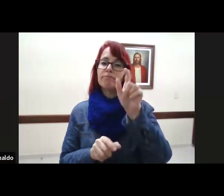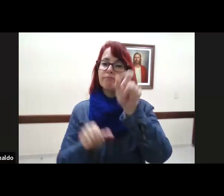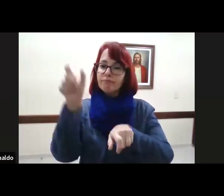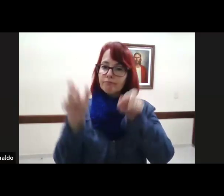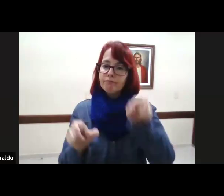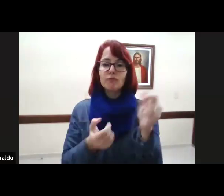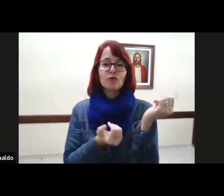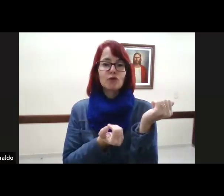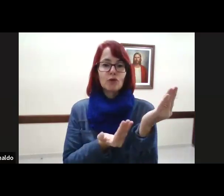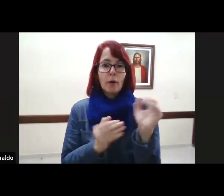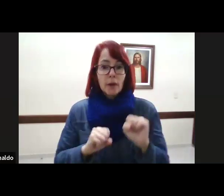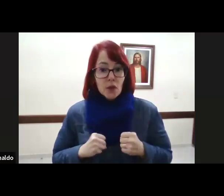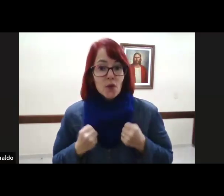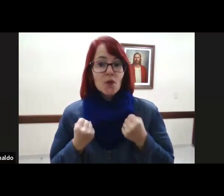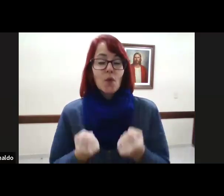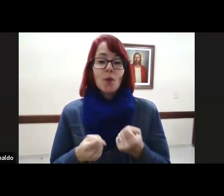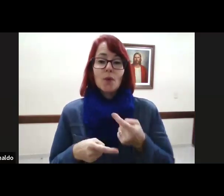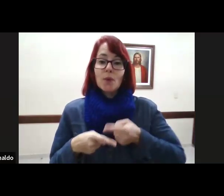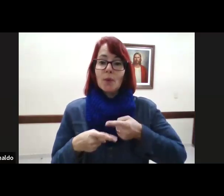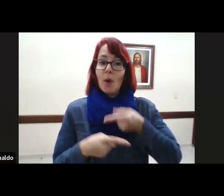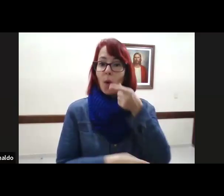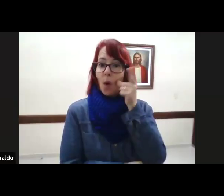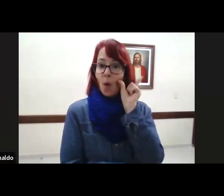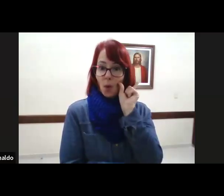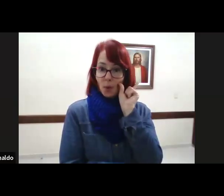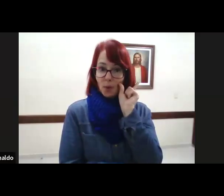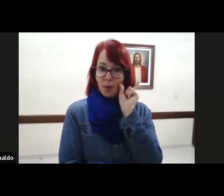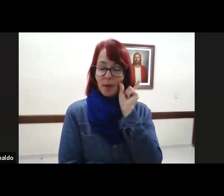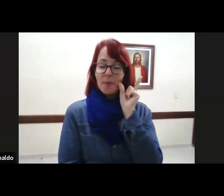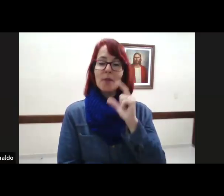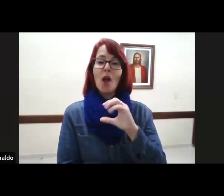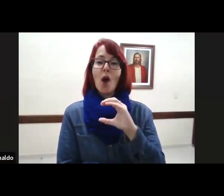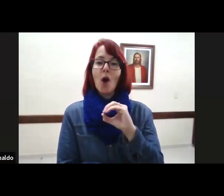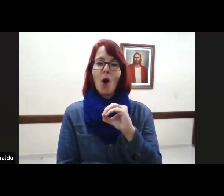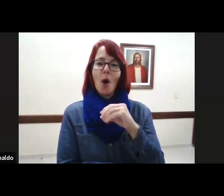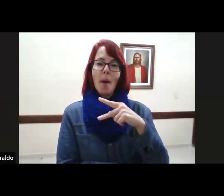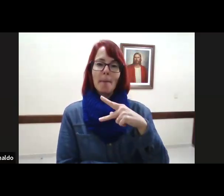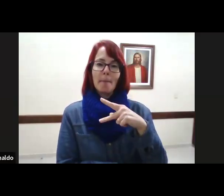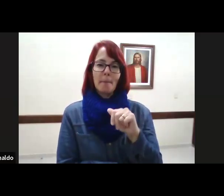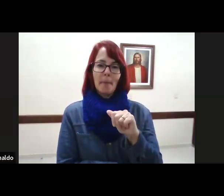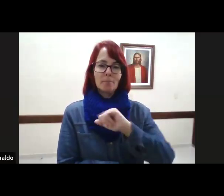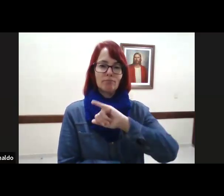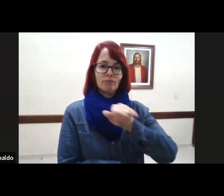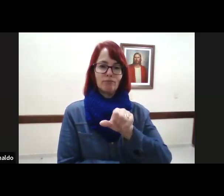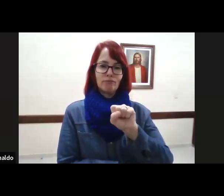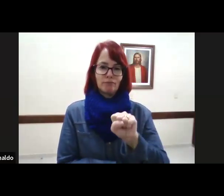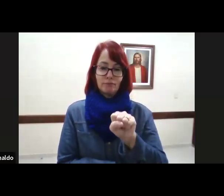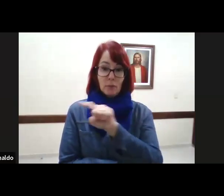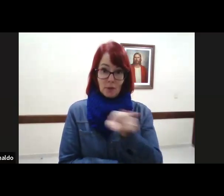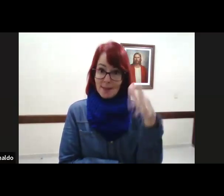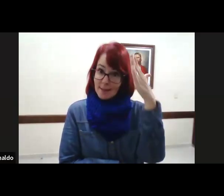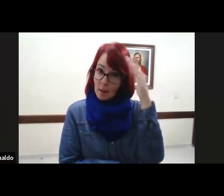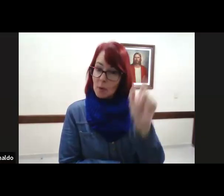dos jovens. Ontem tivemos Copa Smith, e eu não sei se os irmãos sabem, mas desde 1900